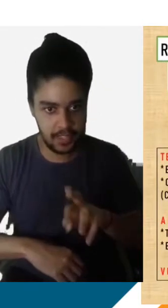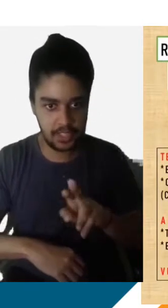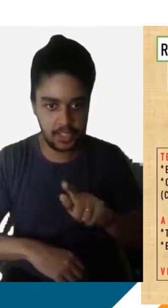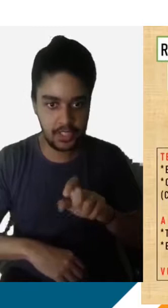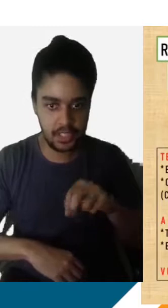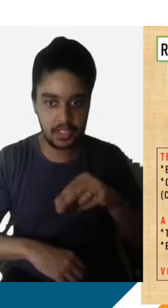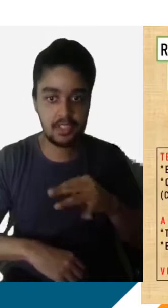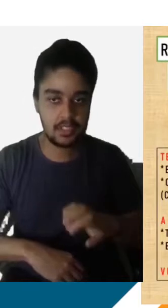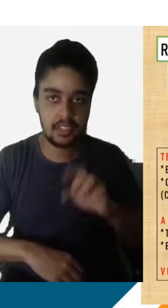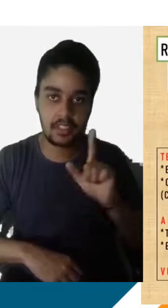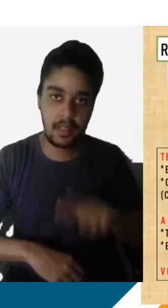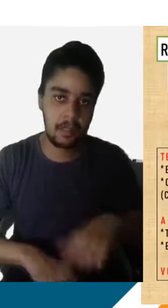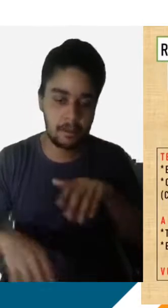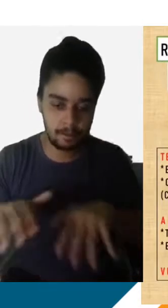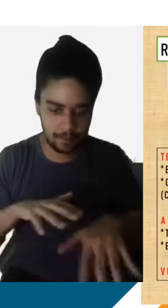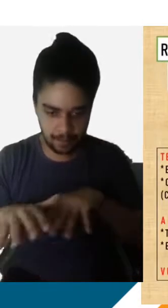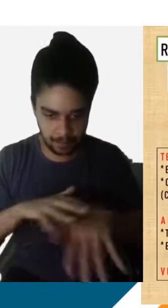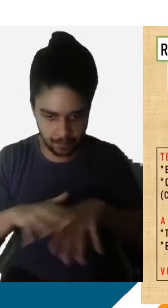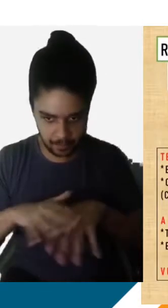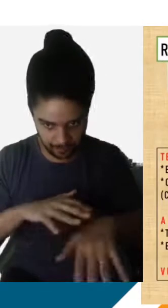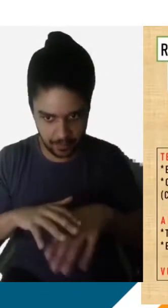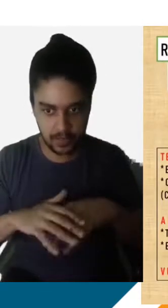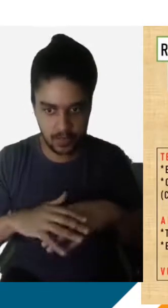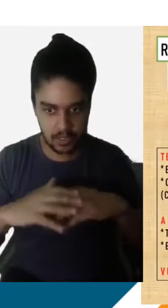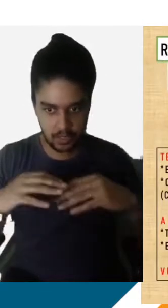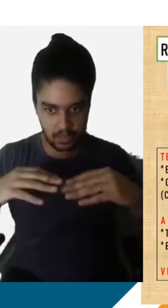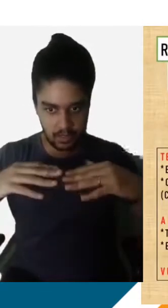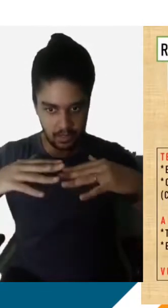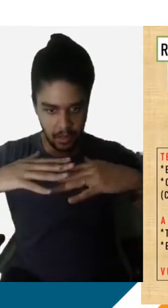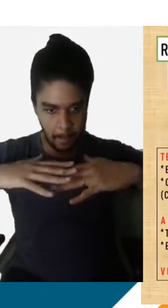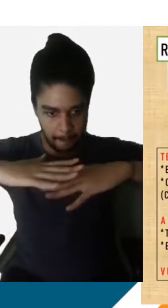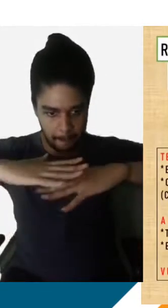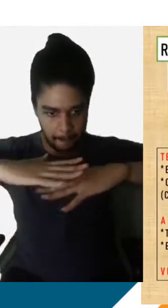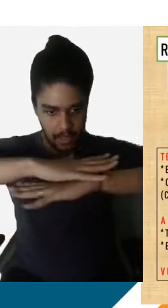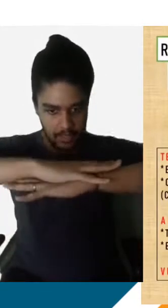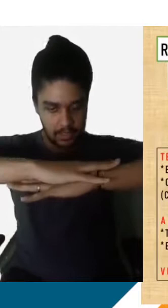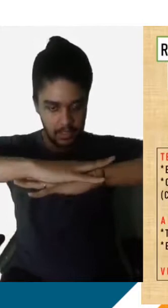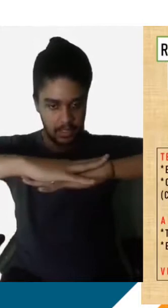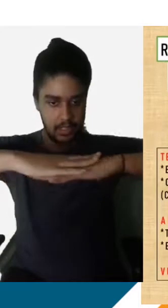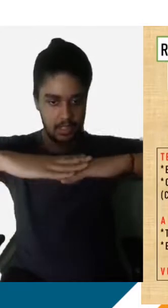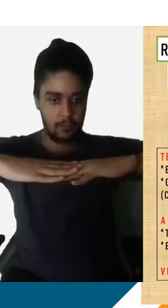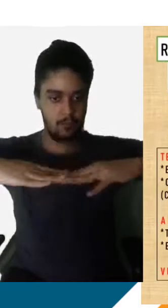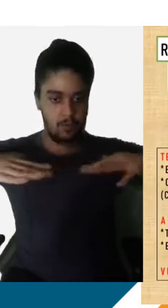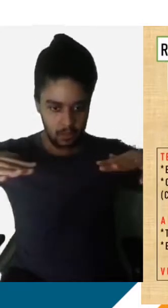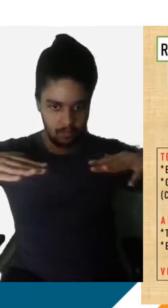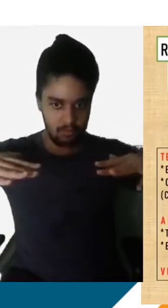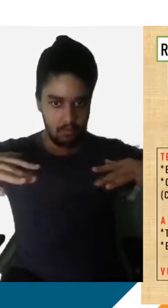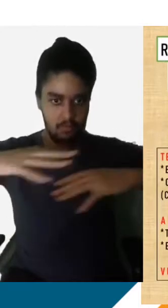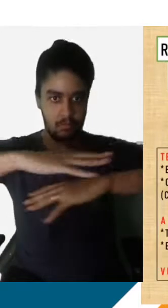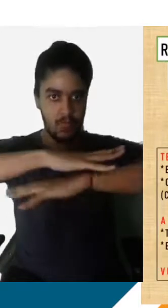é um movimento onde as placas tectônicas se separam,